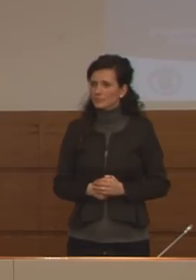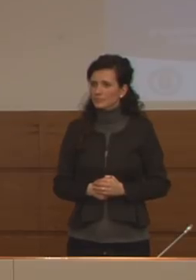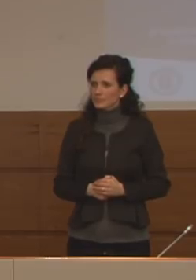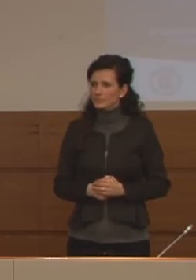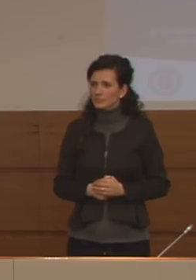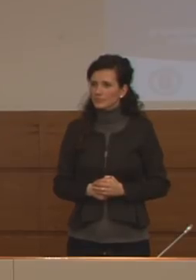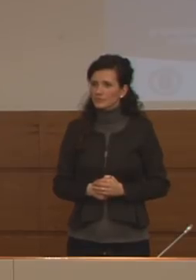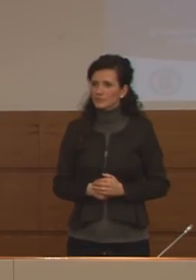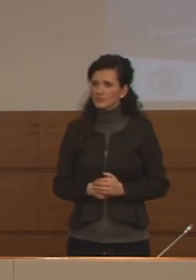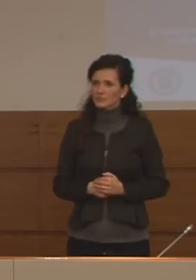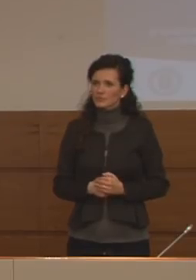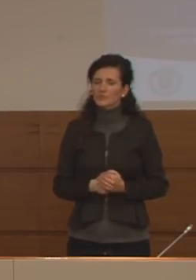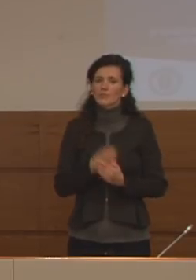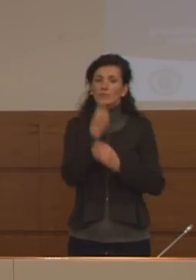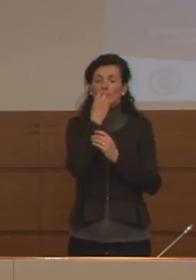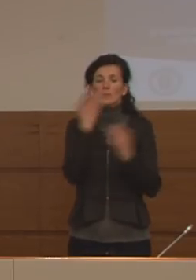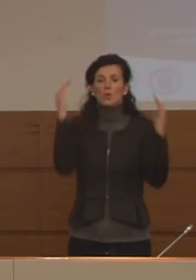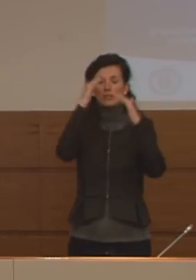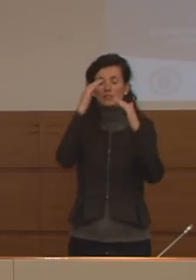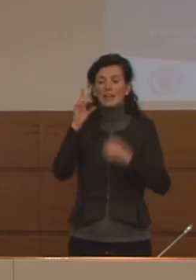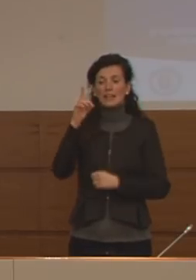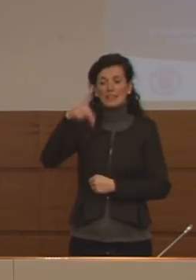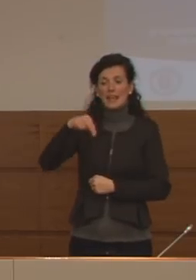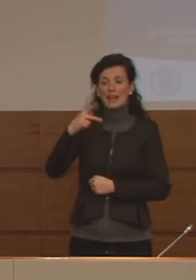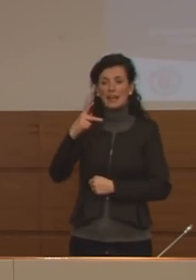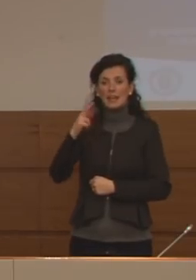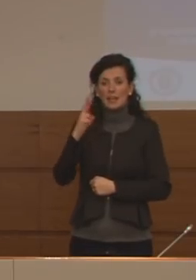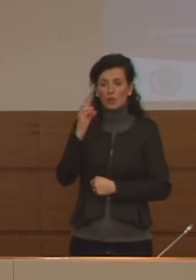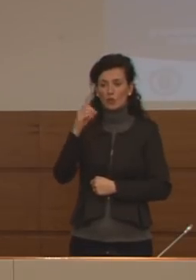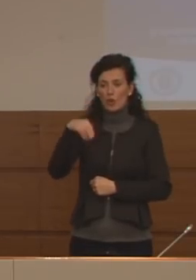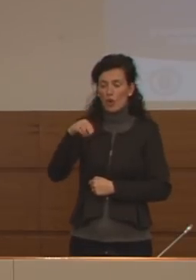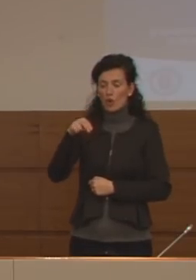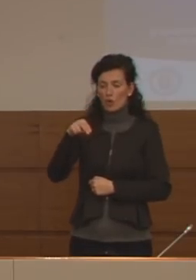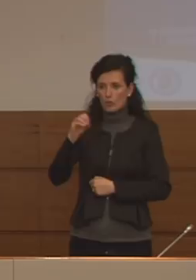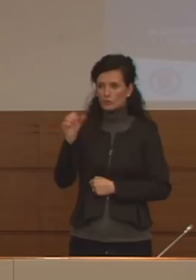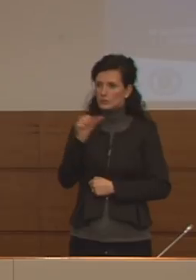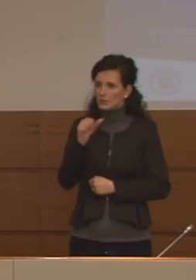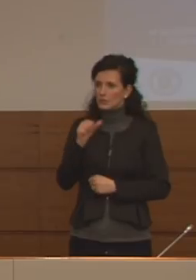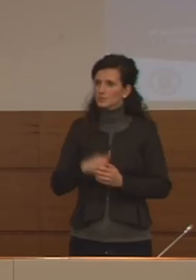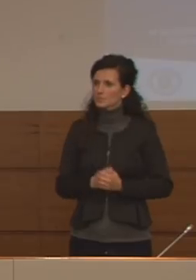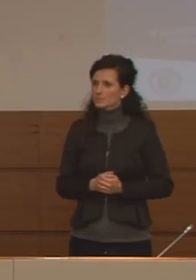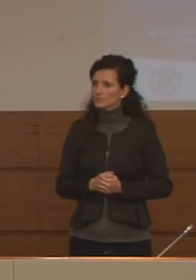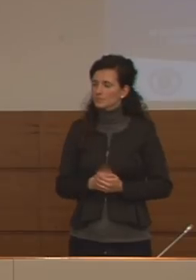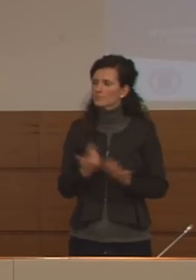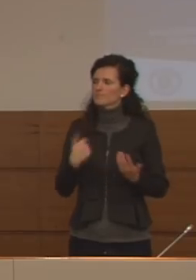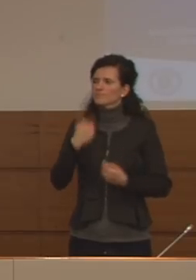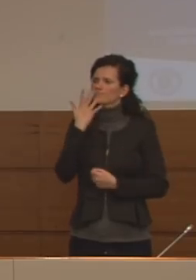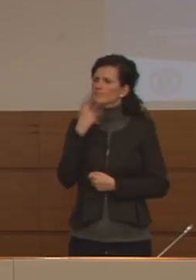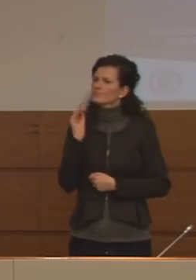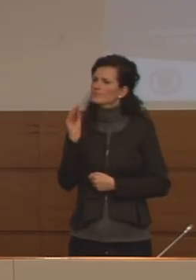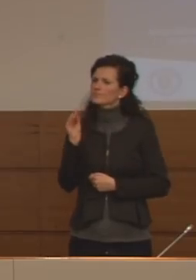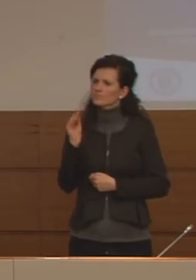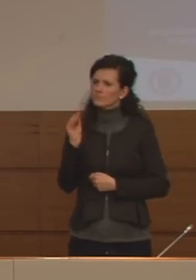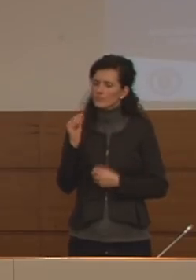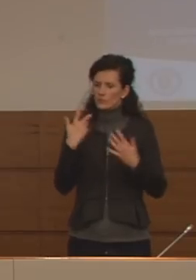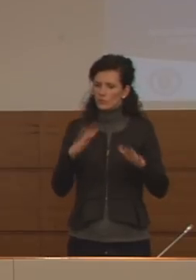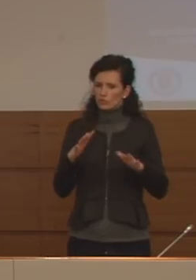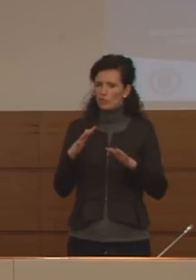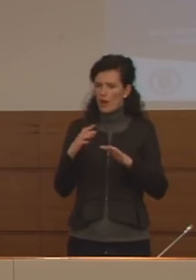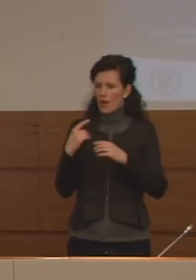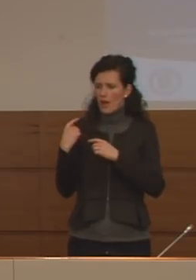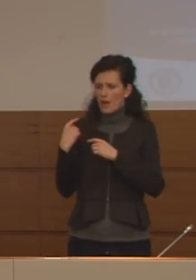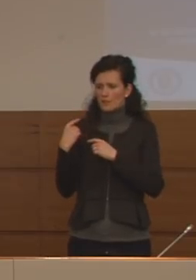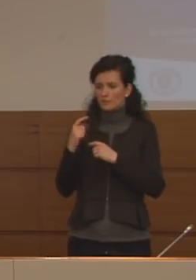buonasera giorgia stato da dn kronos volevo chiedere visto che sono già alcuni giorni che si parla di ri partenza